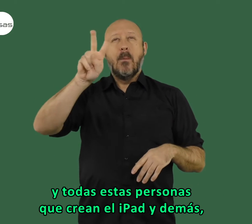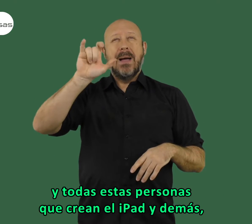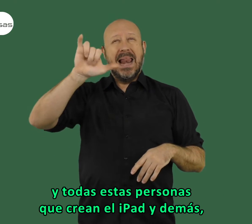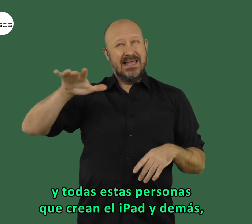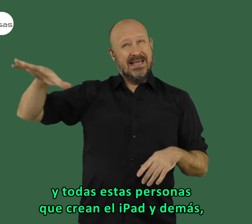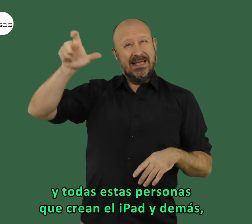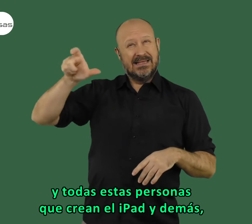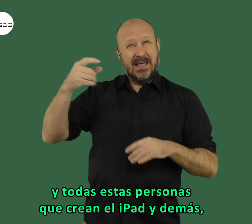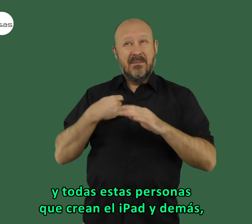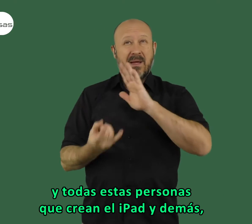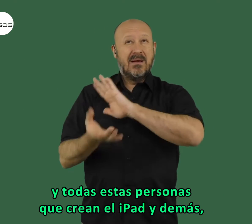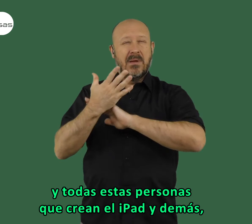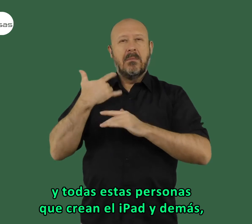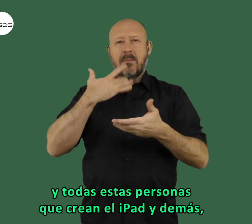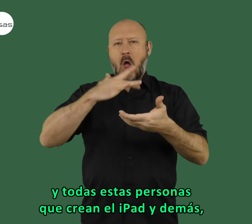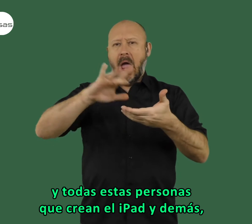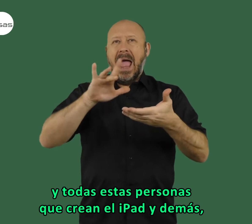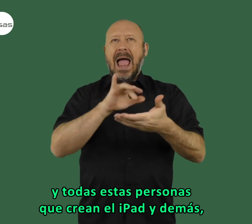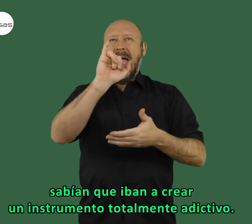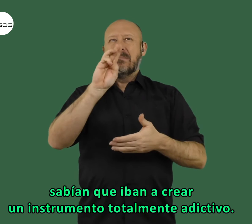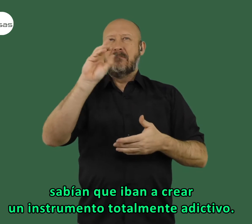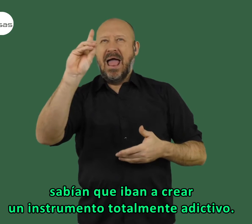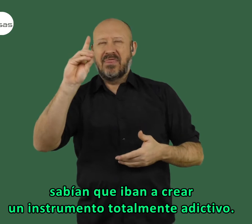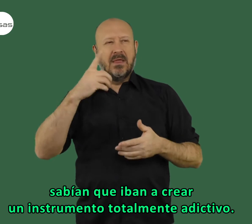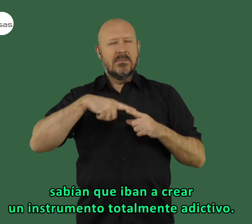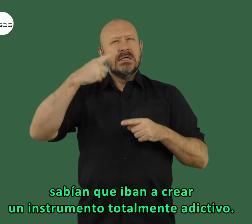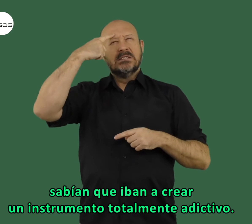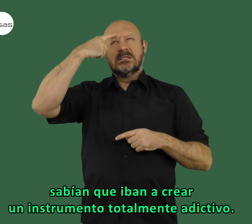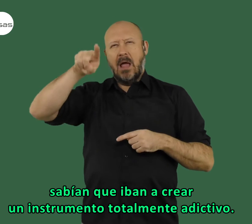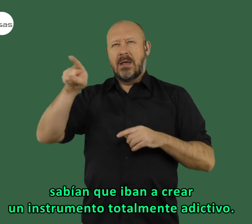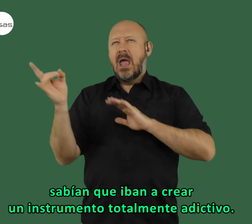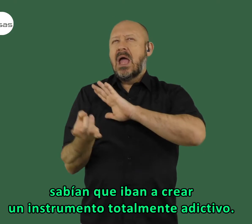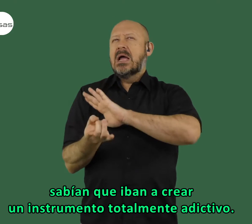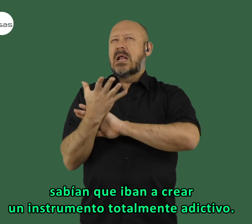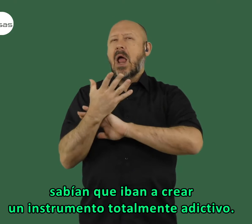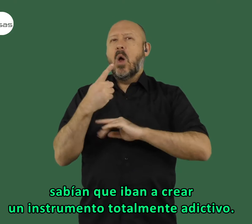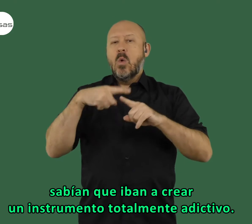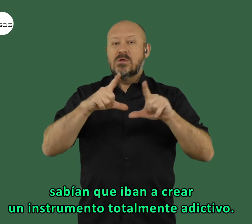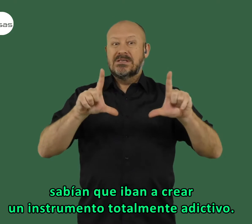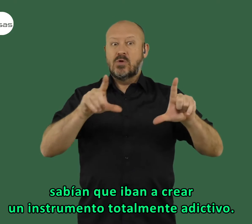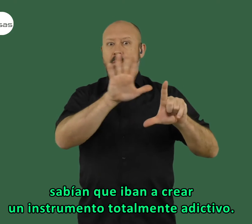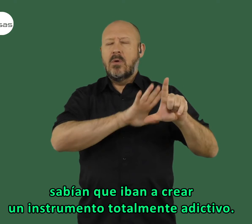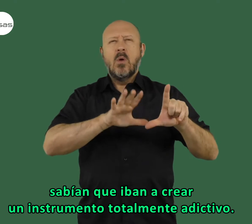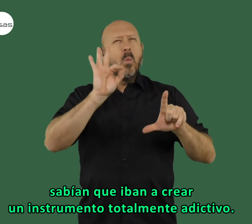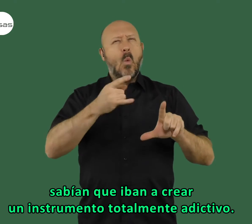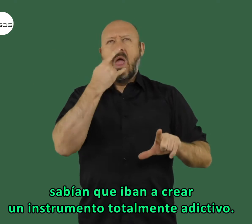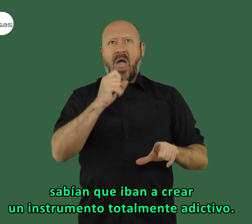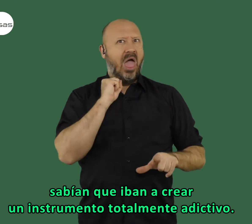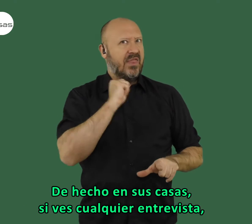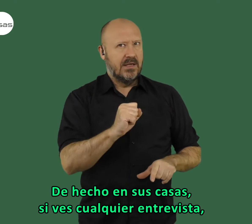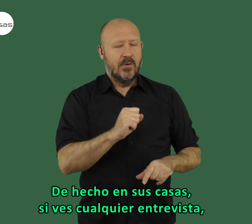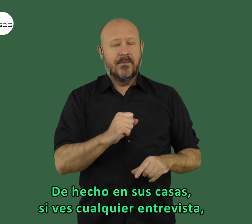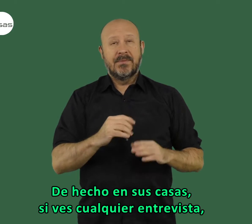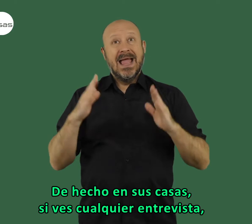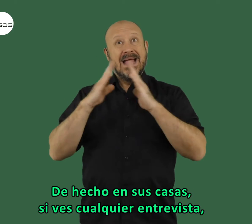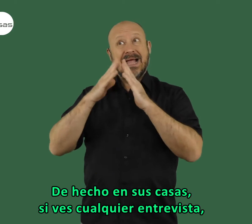Valley y todas estas personas que crean el iPad y demás, sabían que iban a crear un instrumento totalmente adictivo.